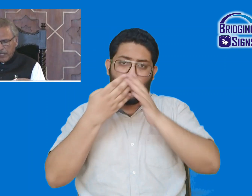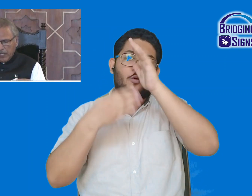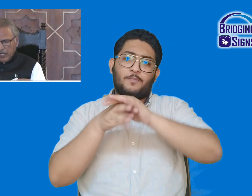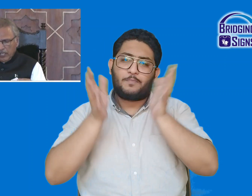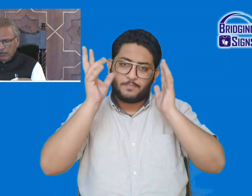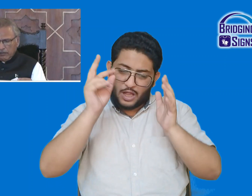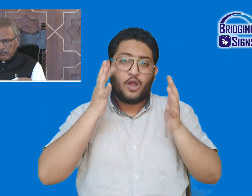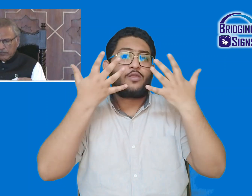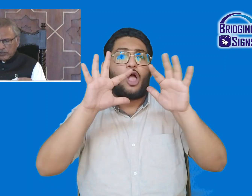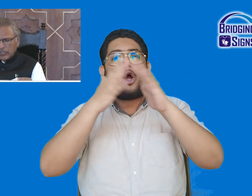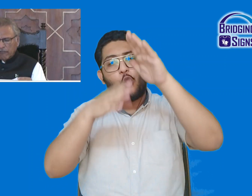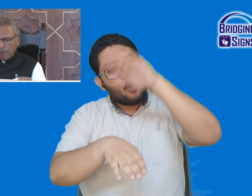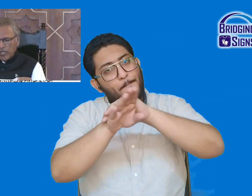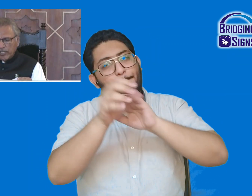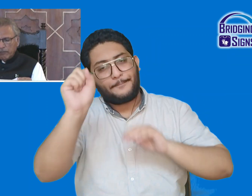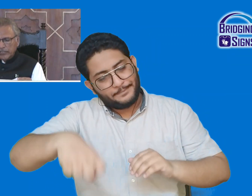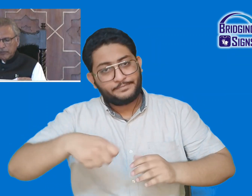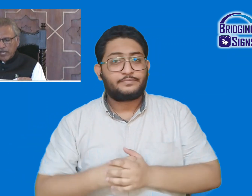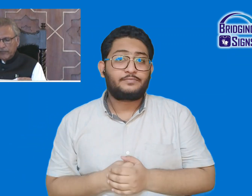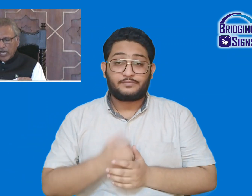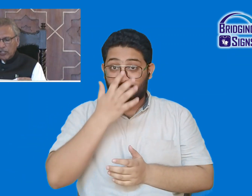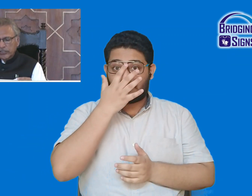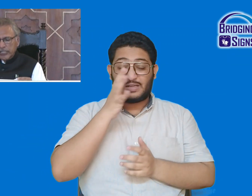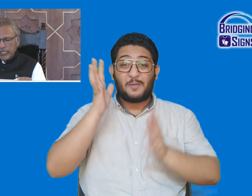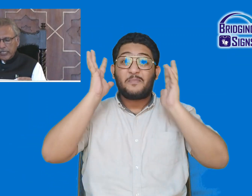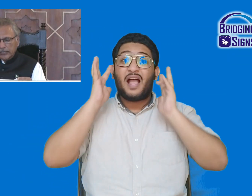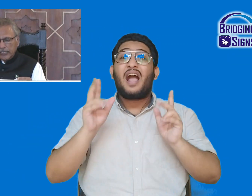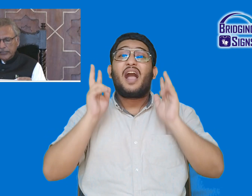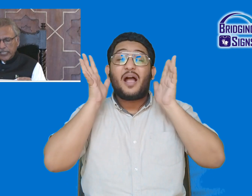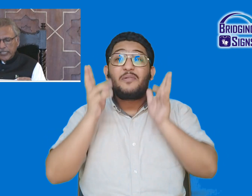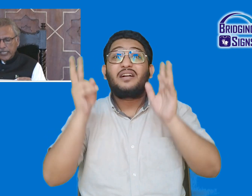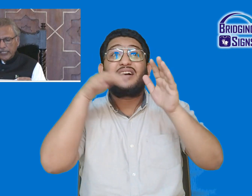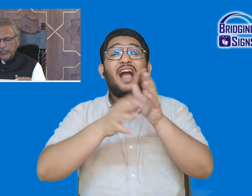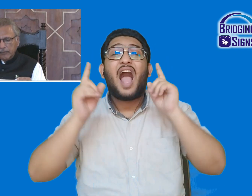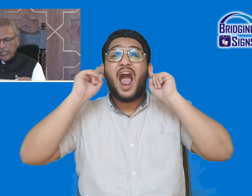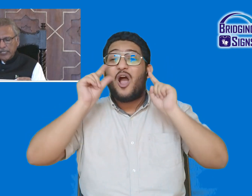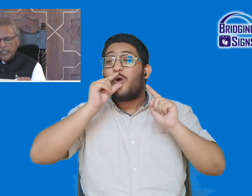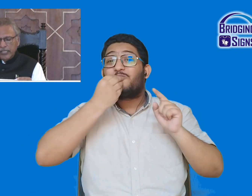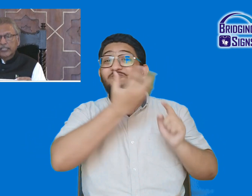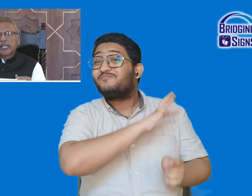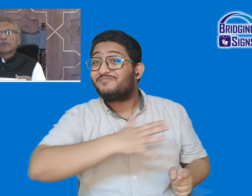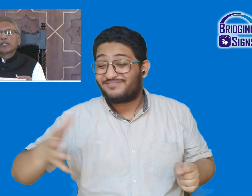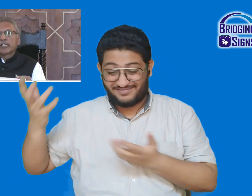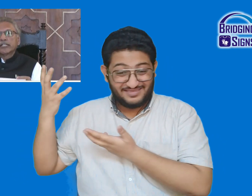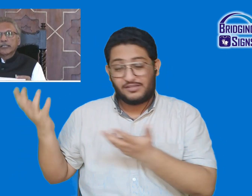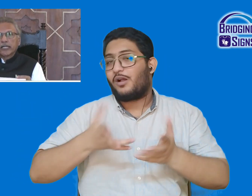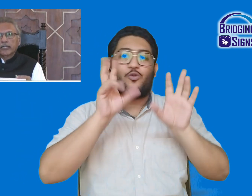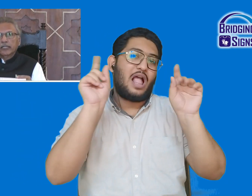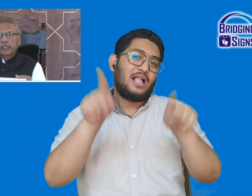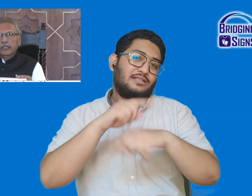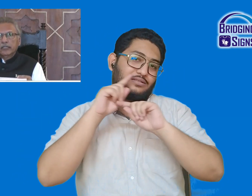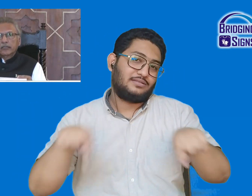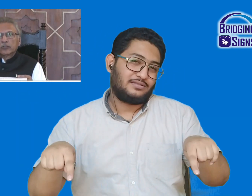کی. 17واں پوائنٹ ہے مسجد میں افطار اور سحری کا اجتماعی انتظام نہ کیا